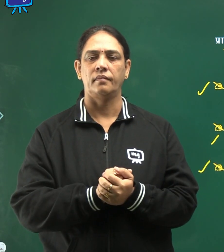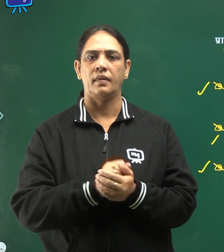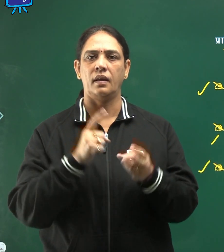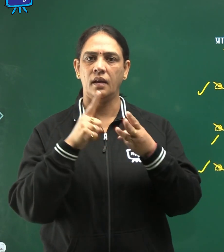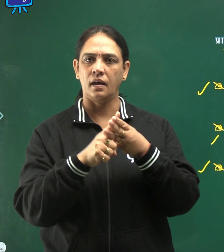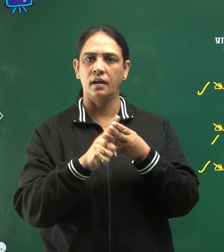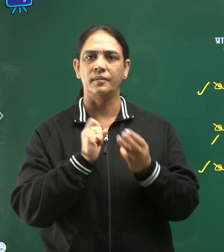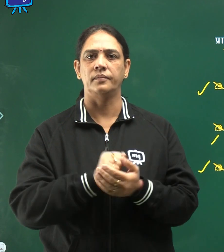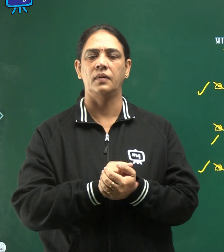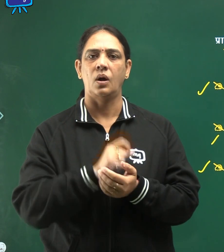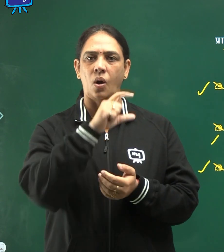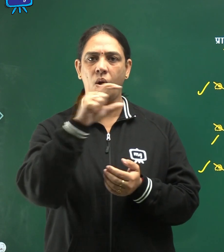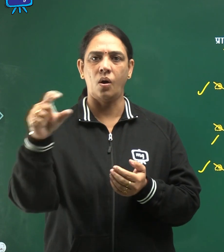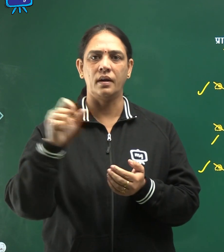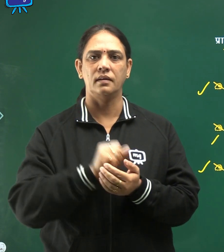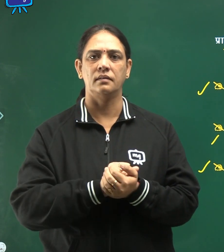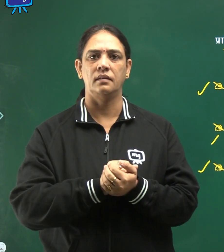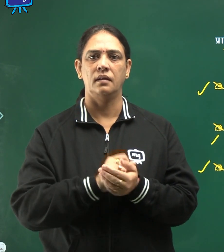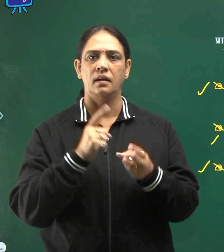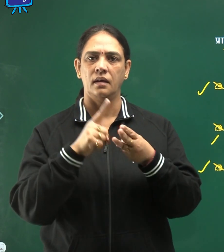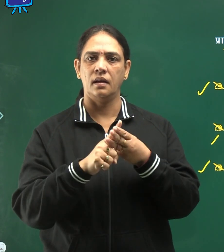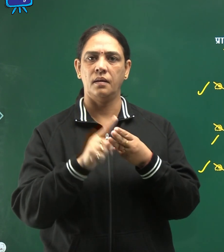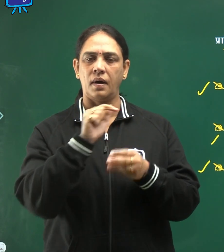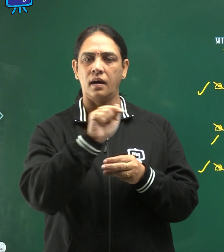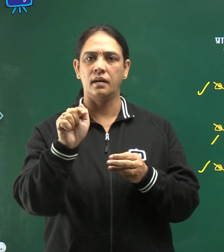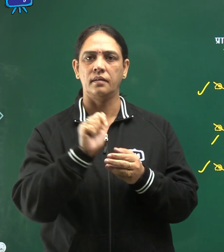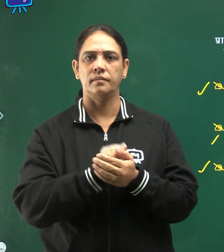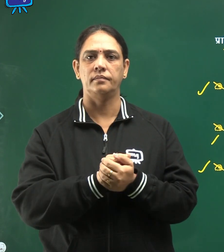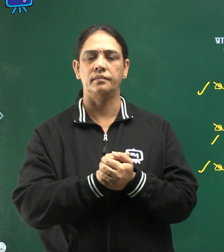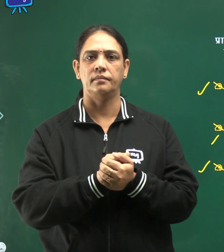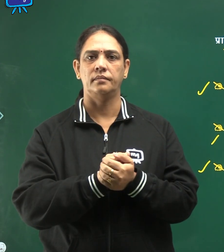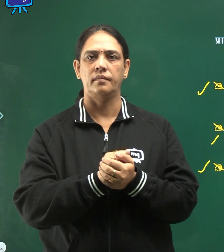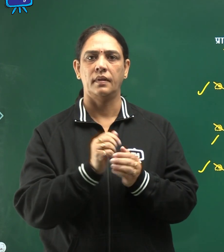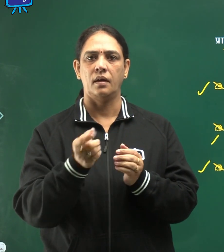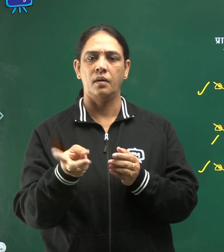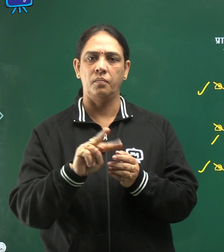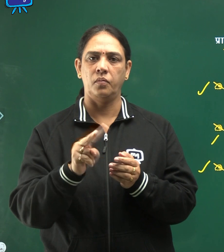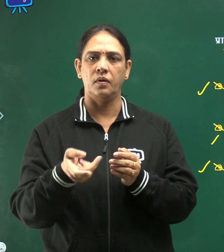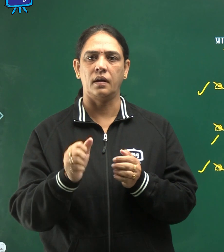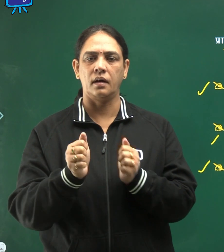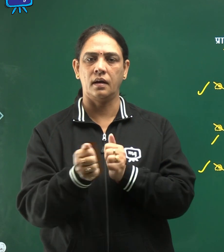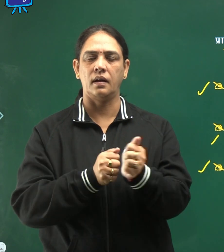E और E बार पूरक घटनाएं